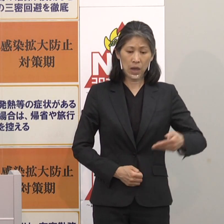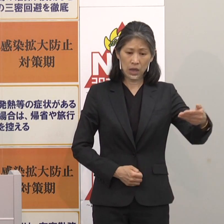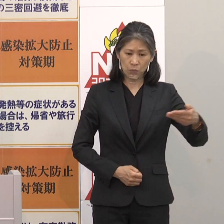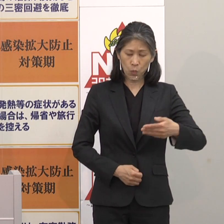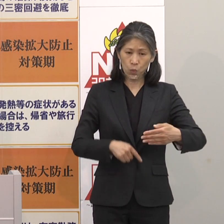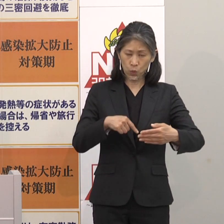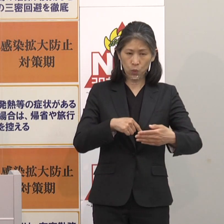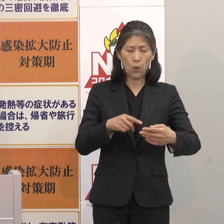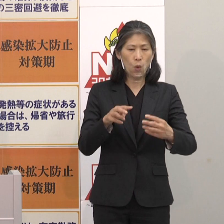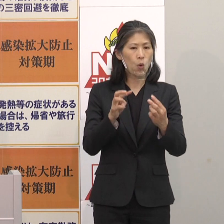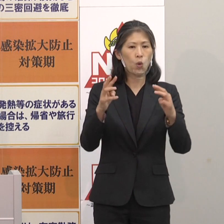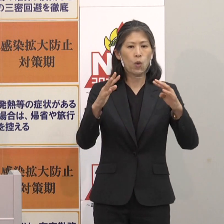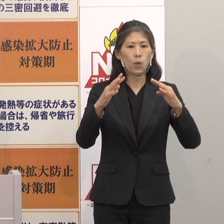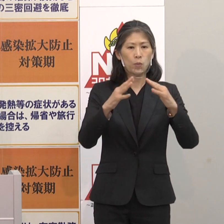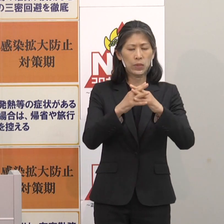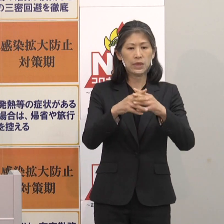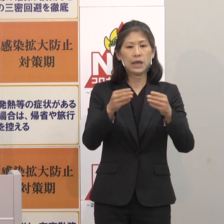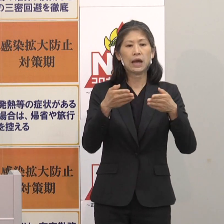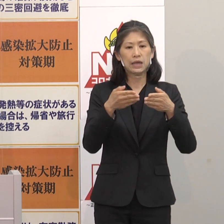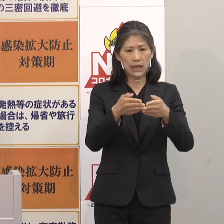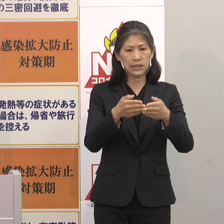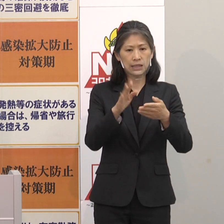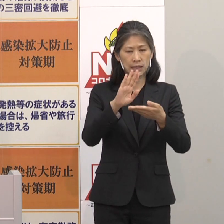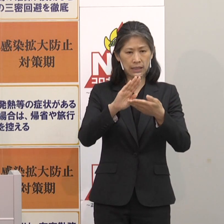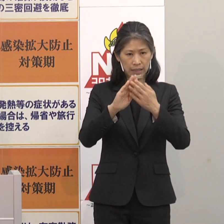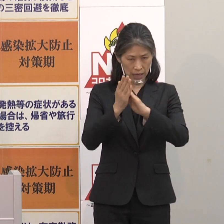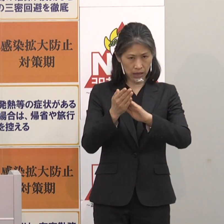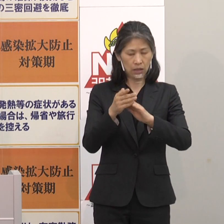承知しておりませんけれども、